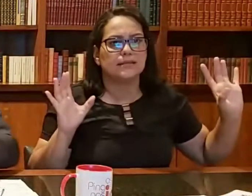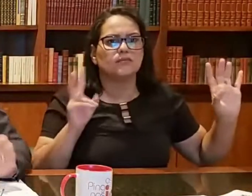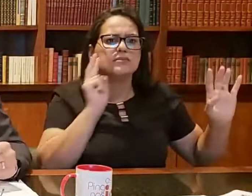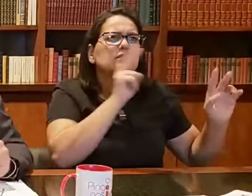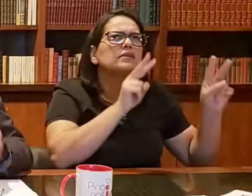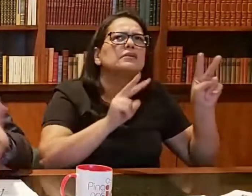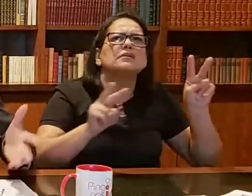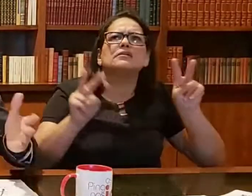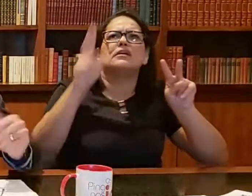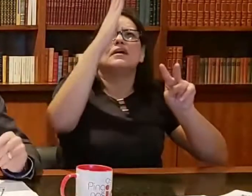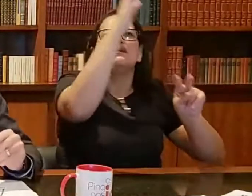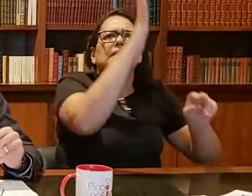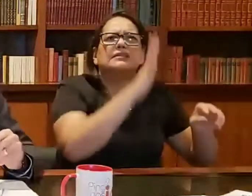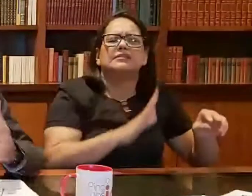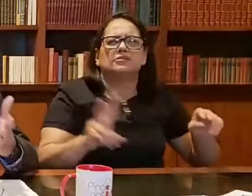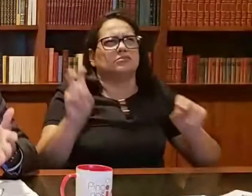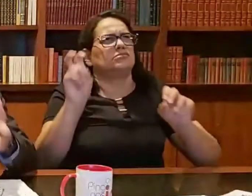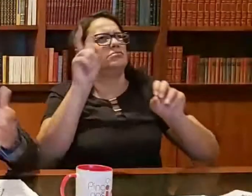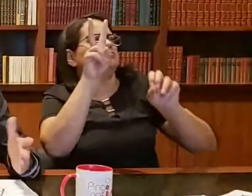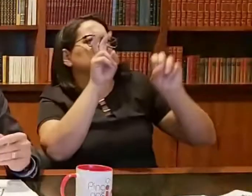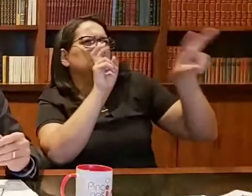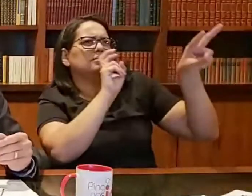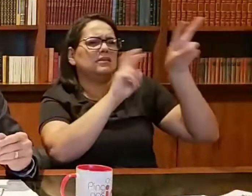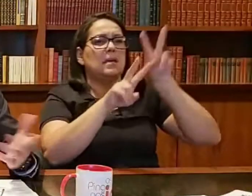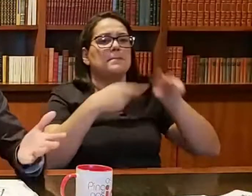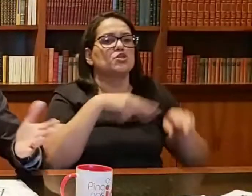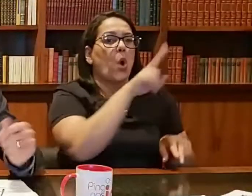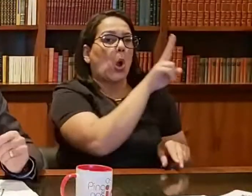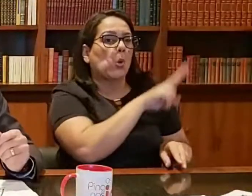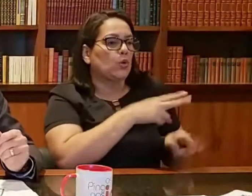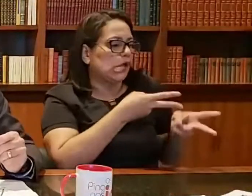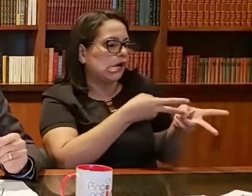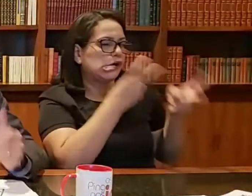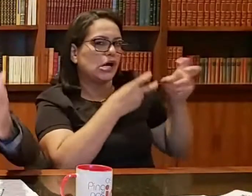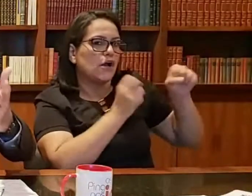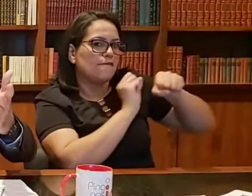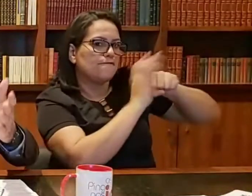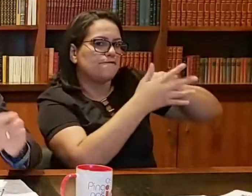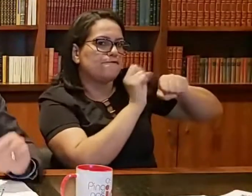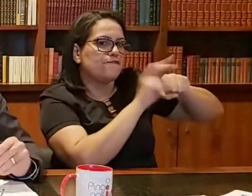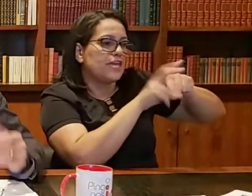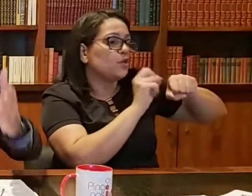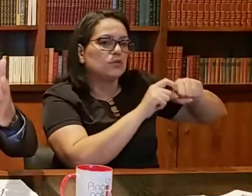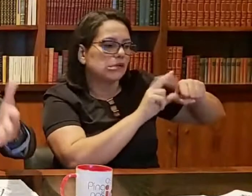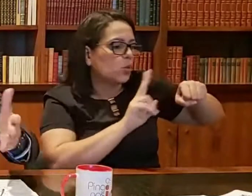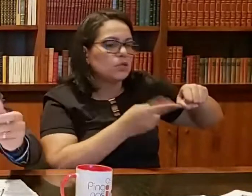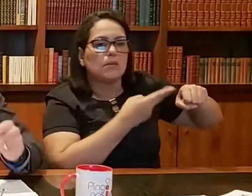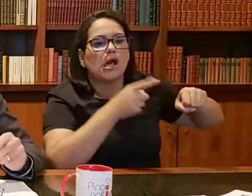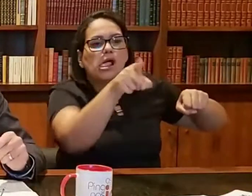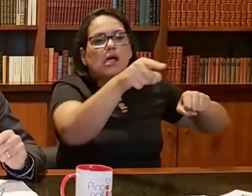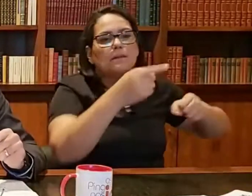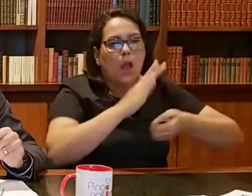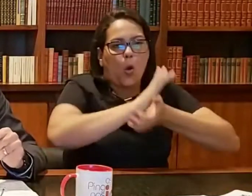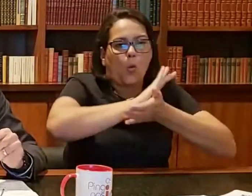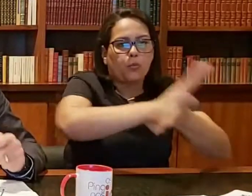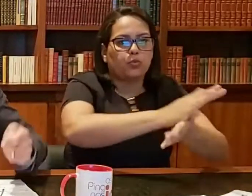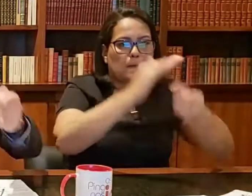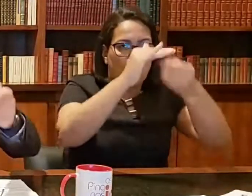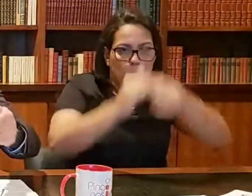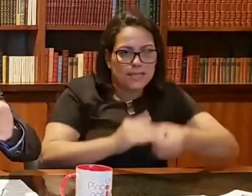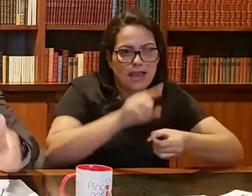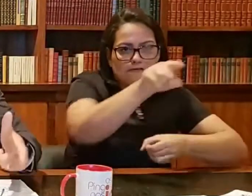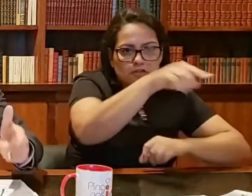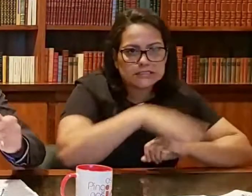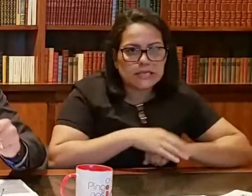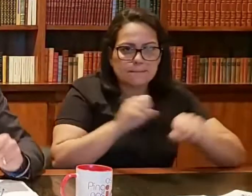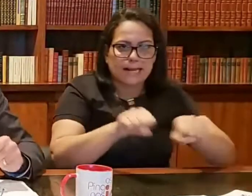está acontecendo no Brasil, usam o vírus para quê? Para te oprimir, para te humilhar, para